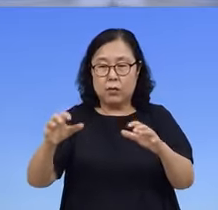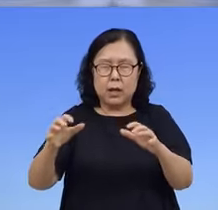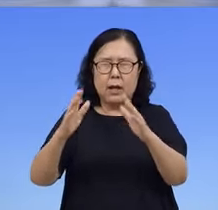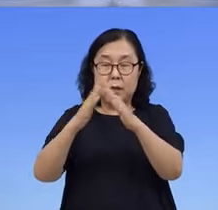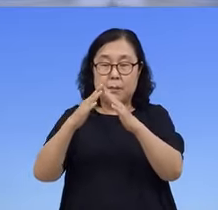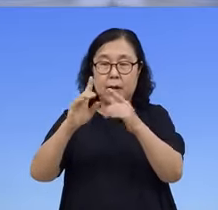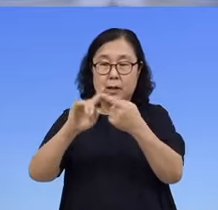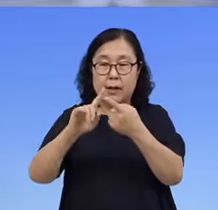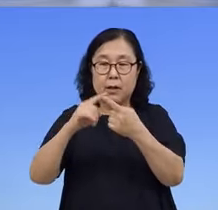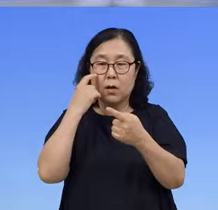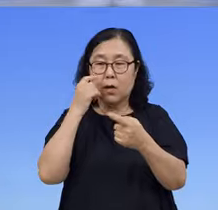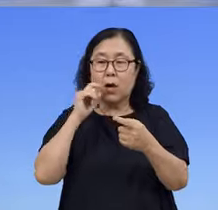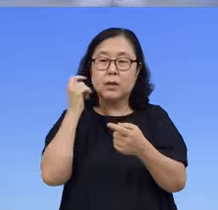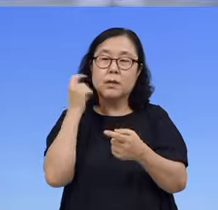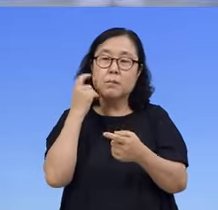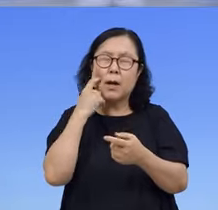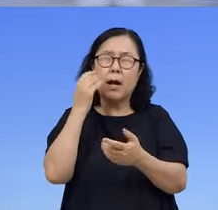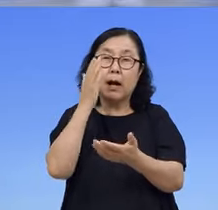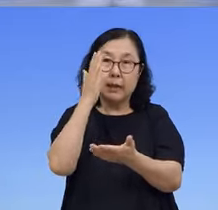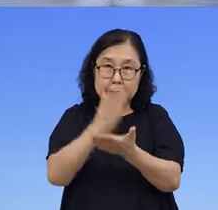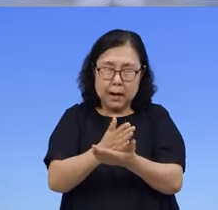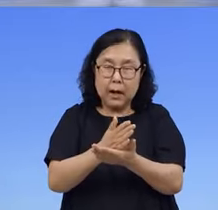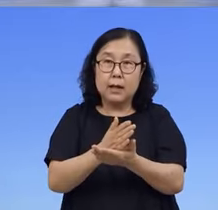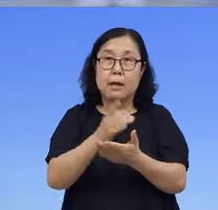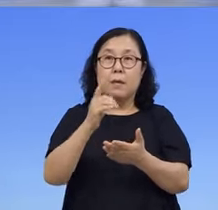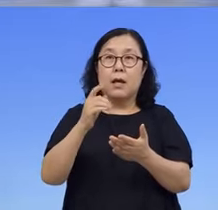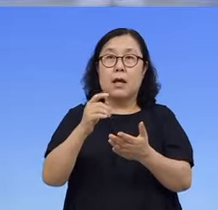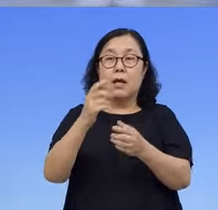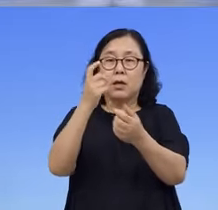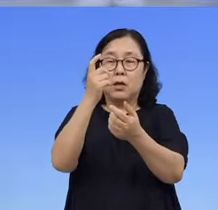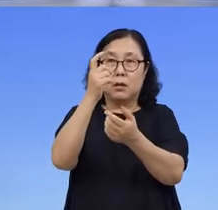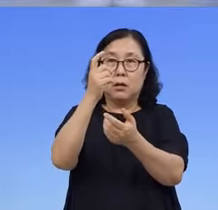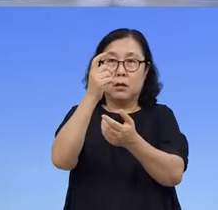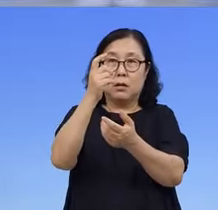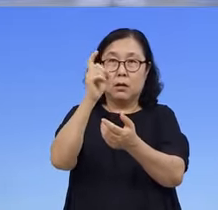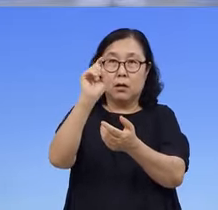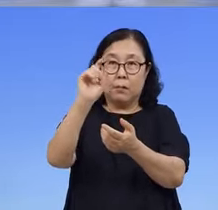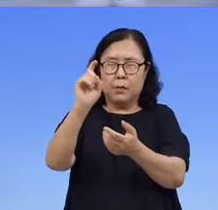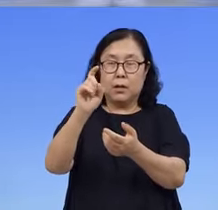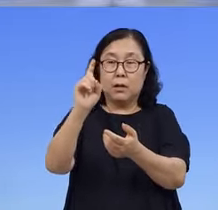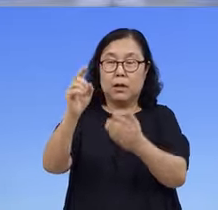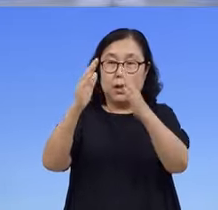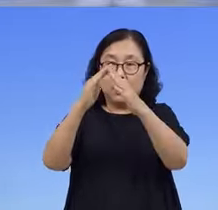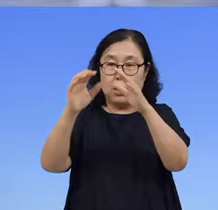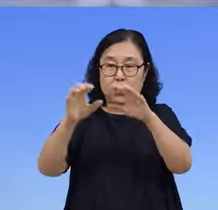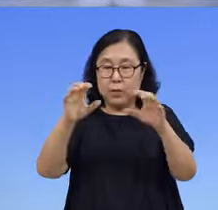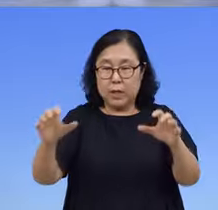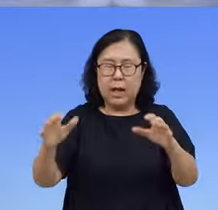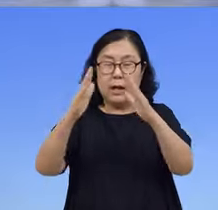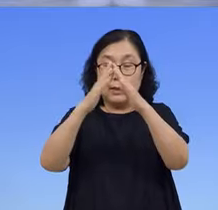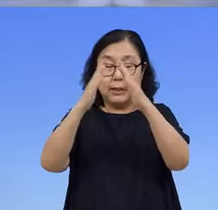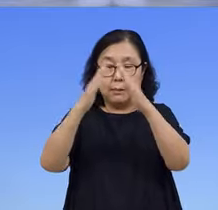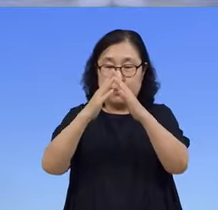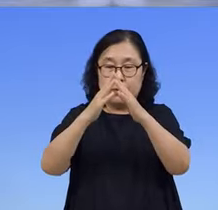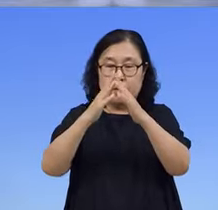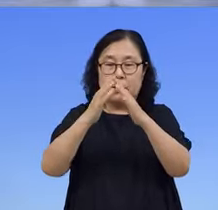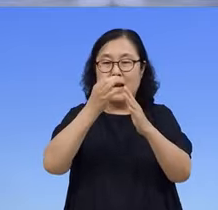내 이웃에 대하여 거짓 증거하지 말라, 10계명은 내 이웃의 집을 탐내지 말라. 찾아내셨습니까? 이